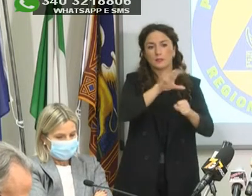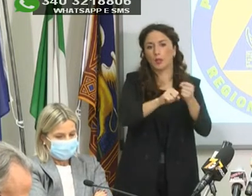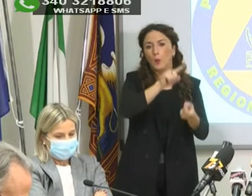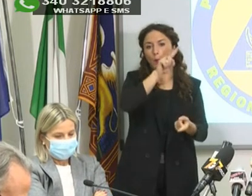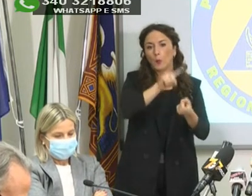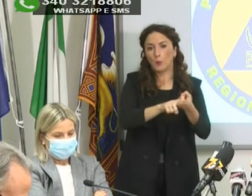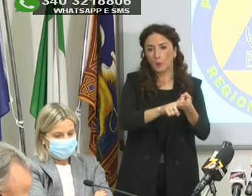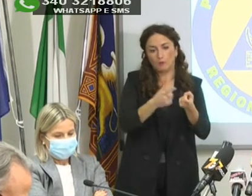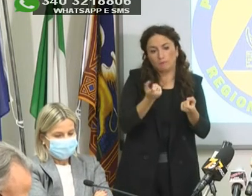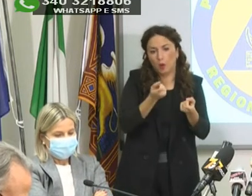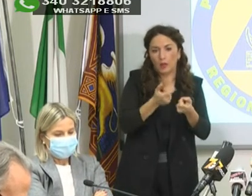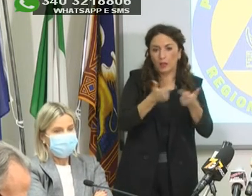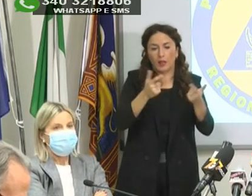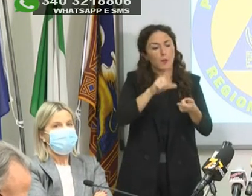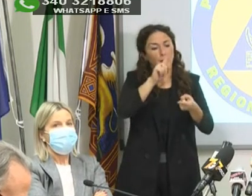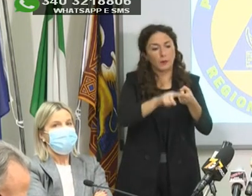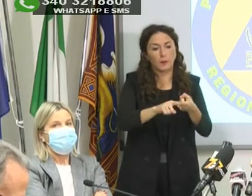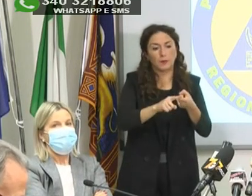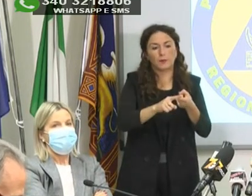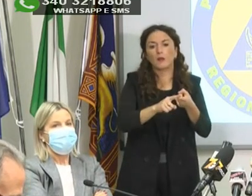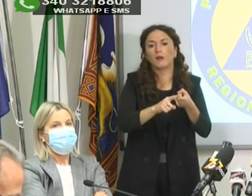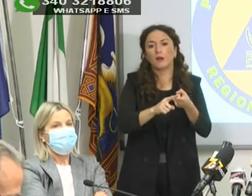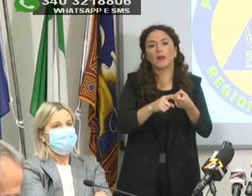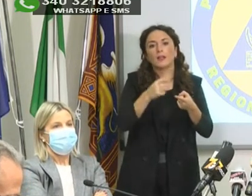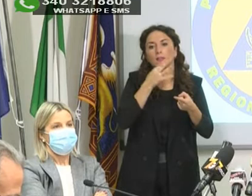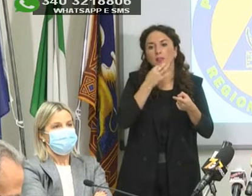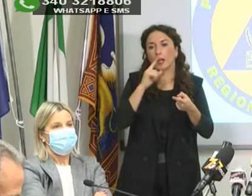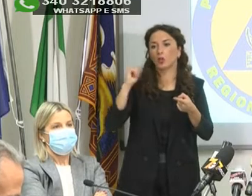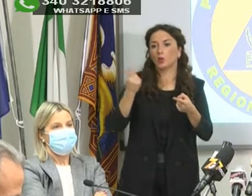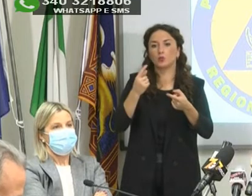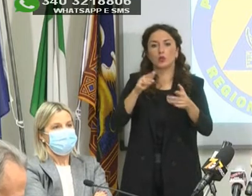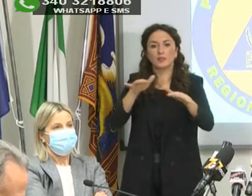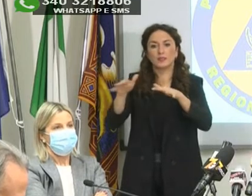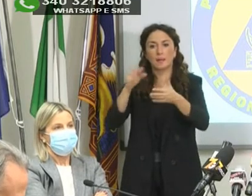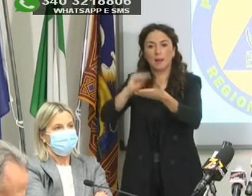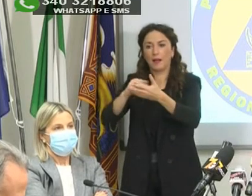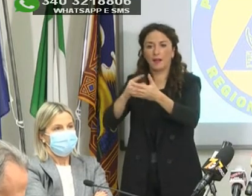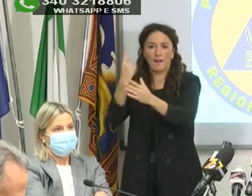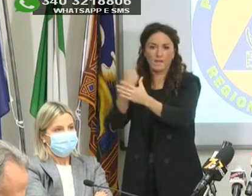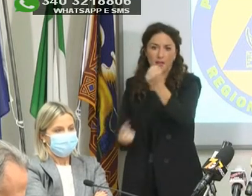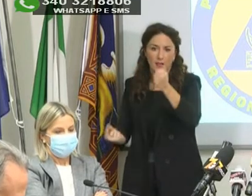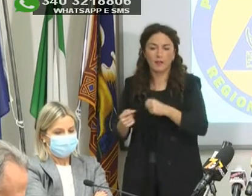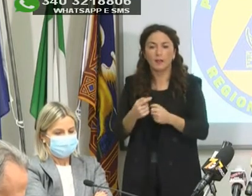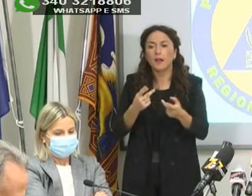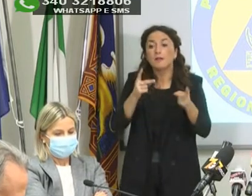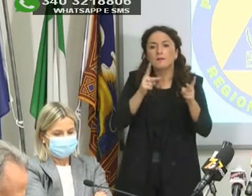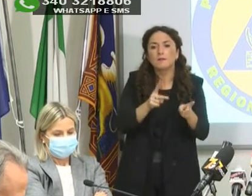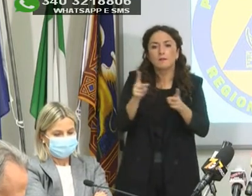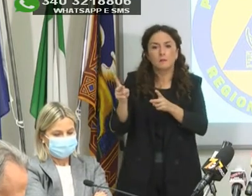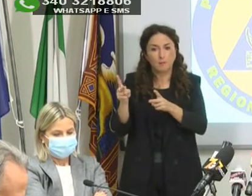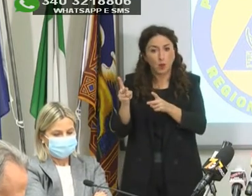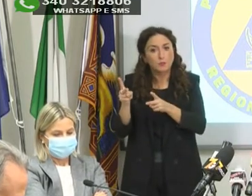quanto pochi possiamo averne, mandiamo in fallimento il sistema bancario mondiale, no? Quindi l'ospedale è